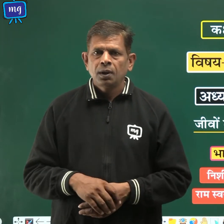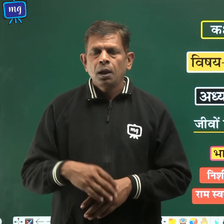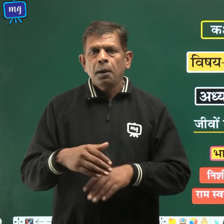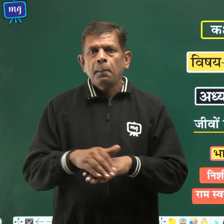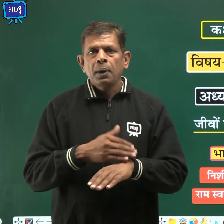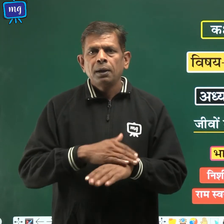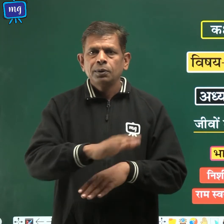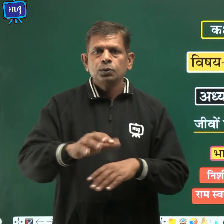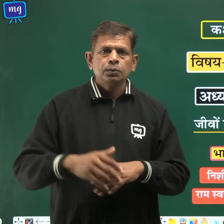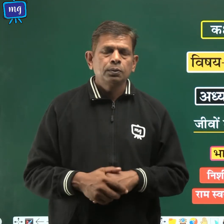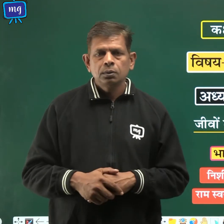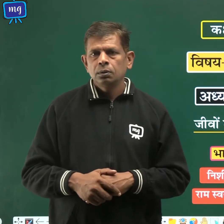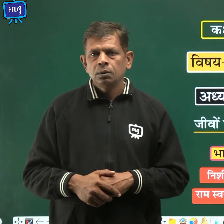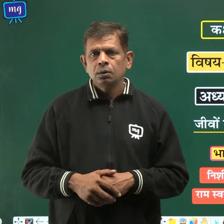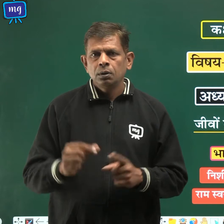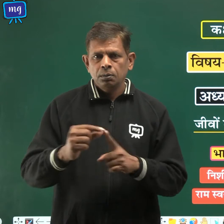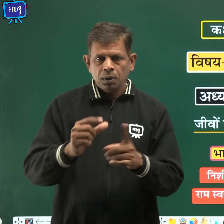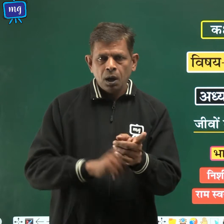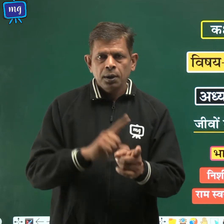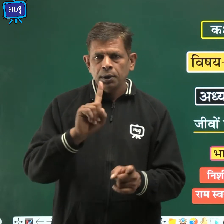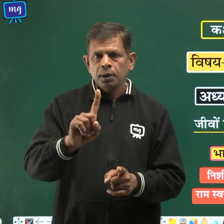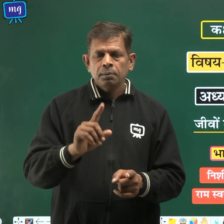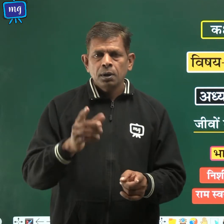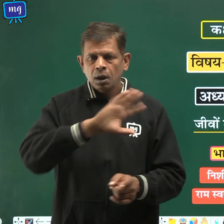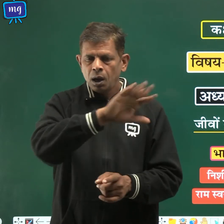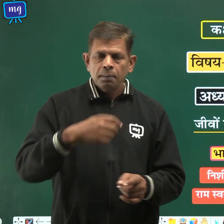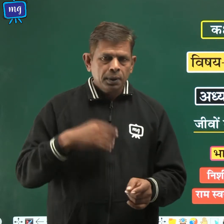प्यारे बच्चों, भाग 1 में हमने जाना